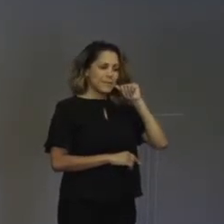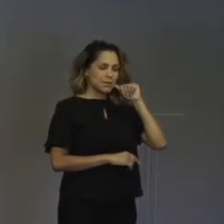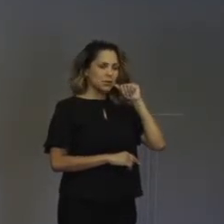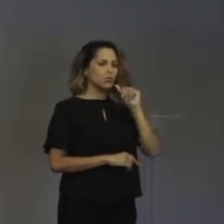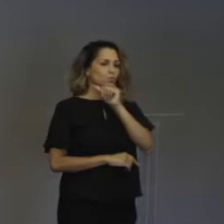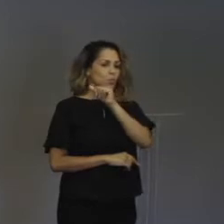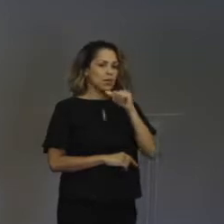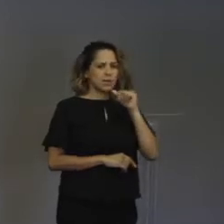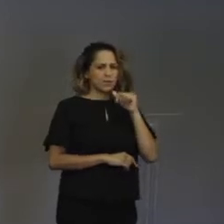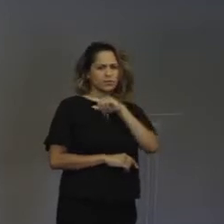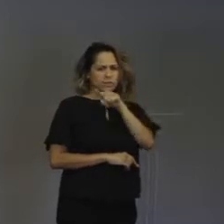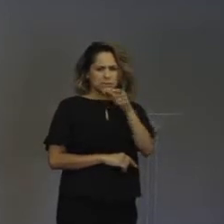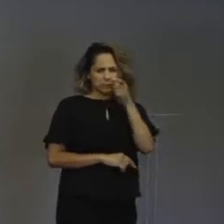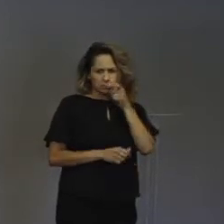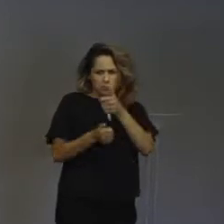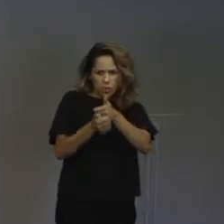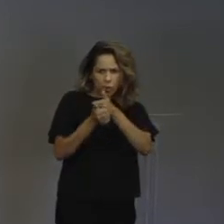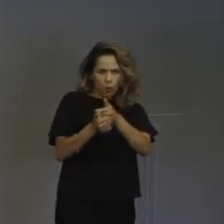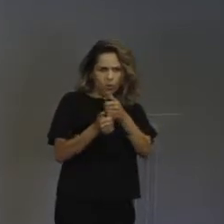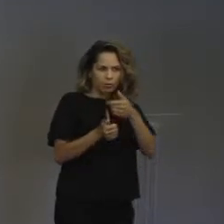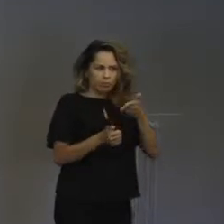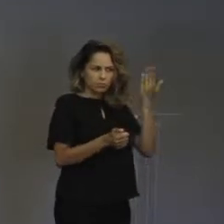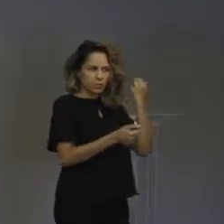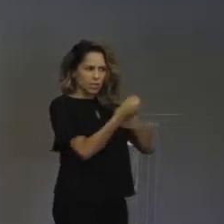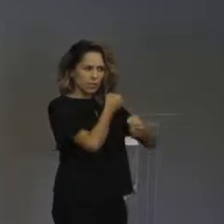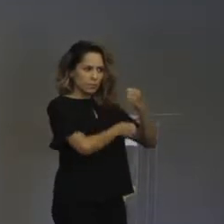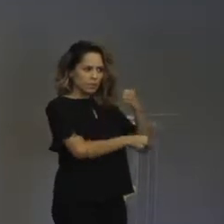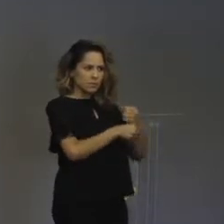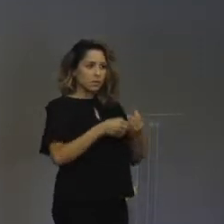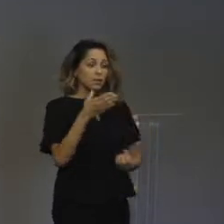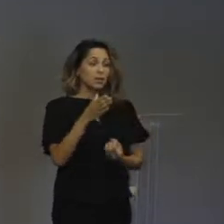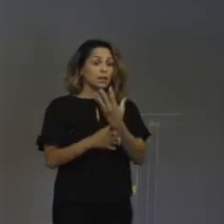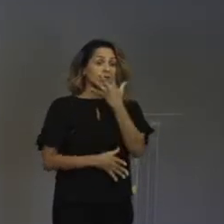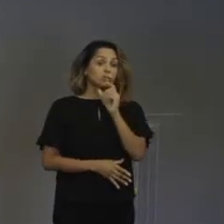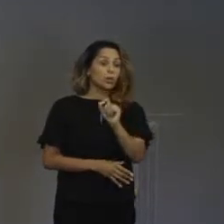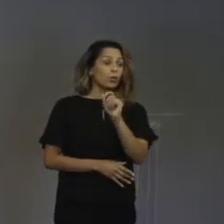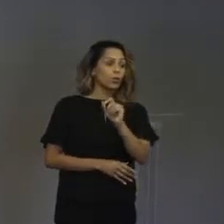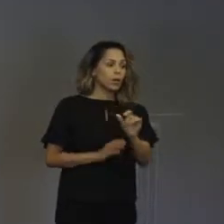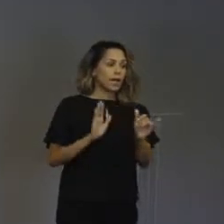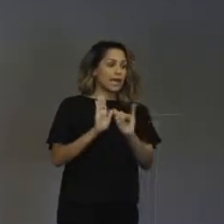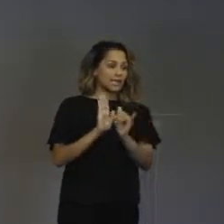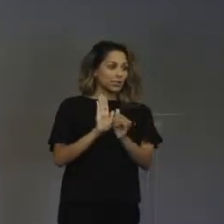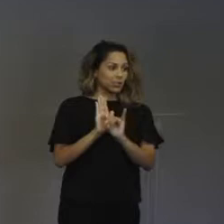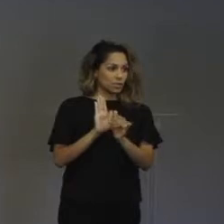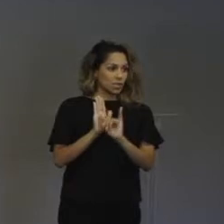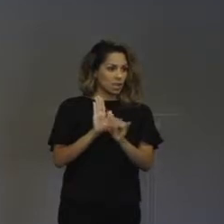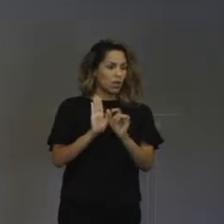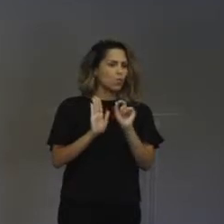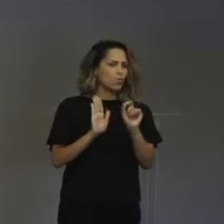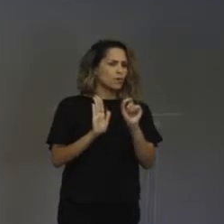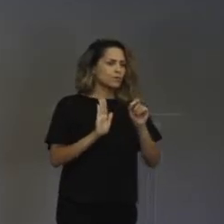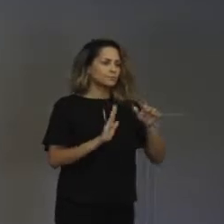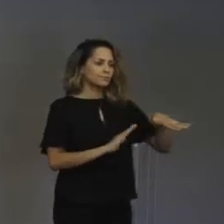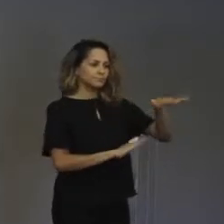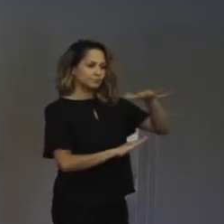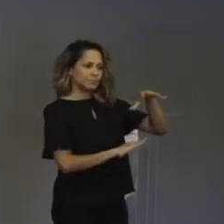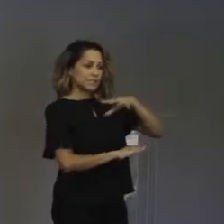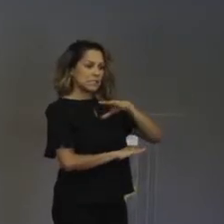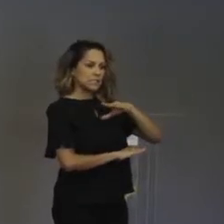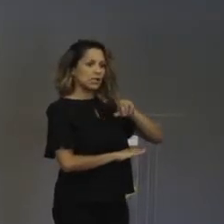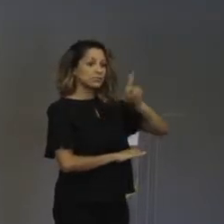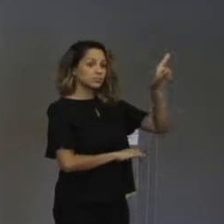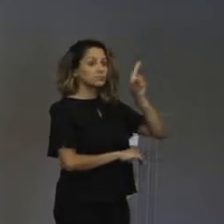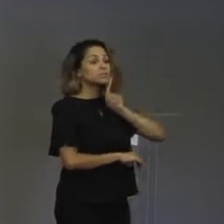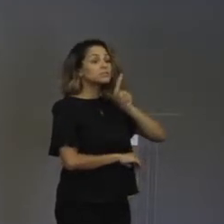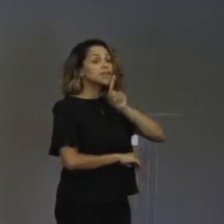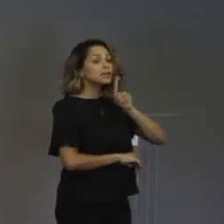do ano passado, volta de julho, teve o atrevimento de lançar um edital para que cidades nos Estados Unidos candidatassem a receber